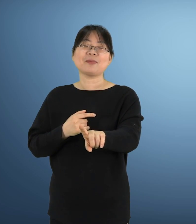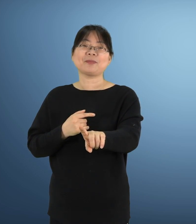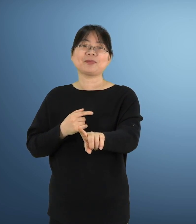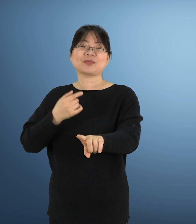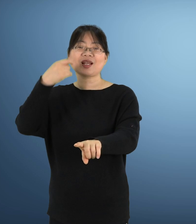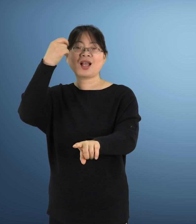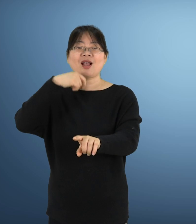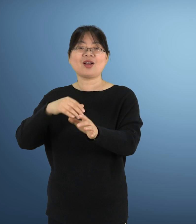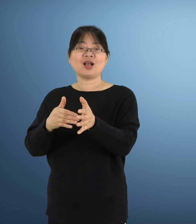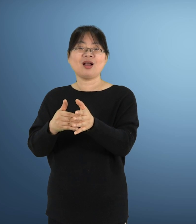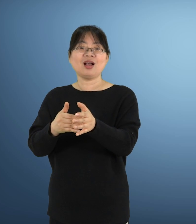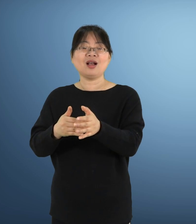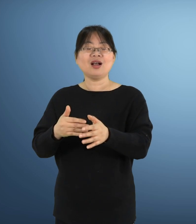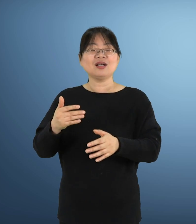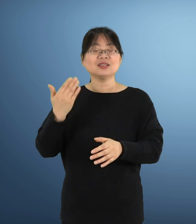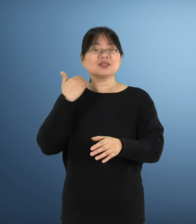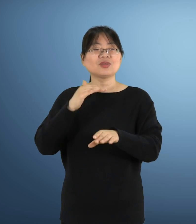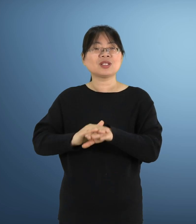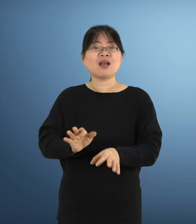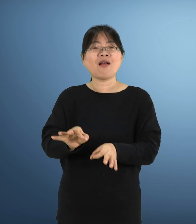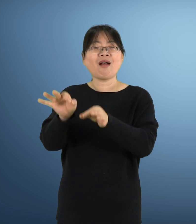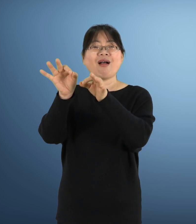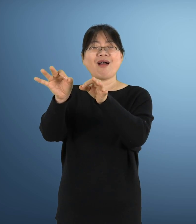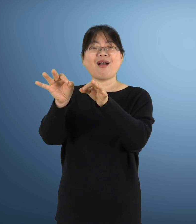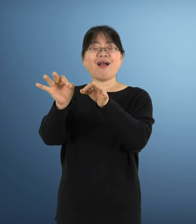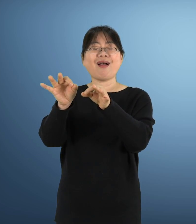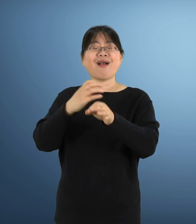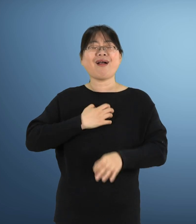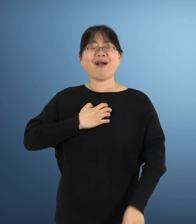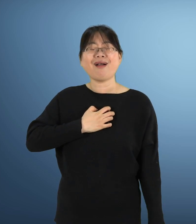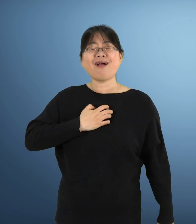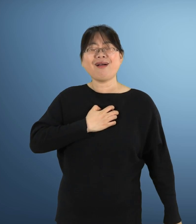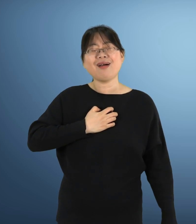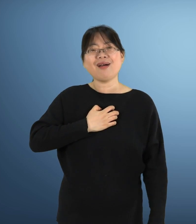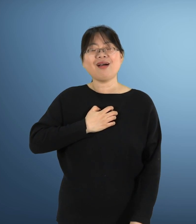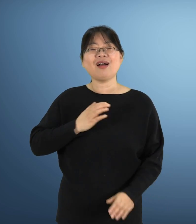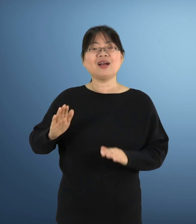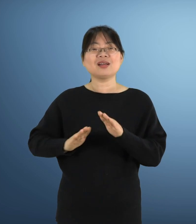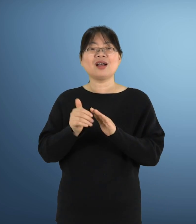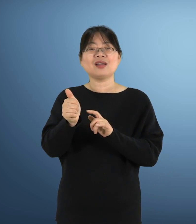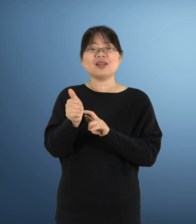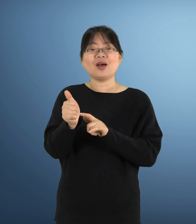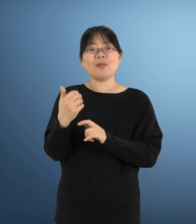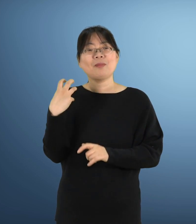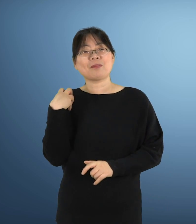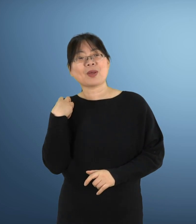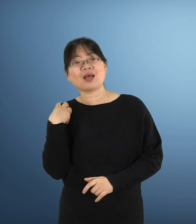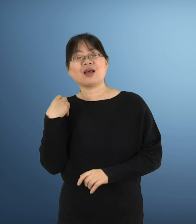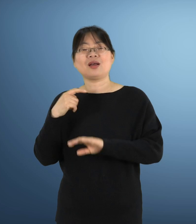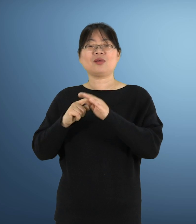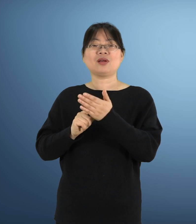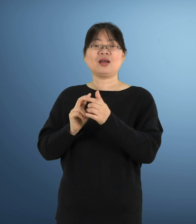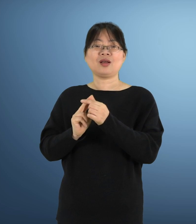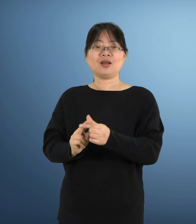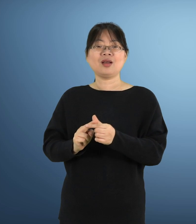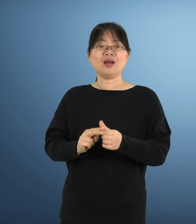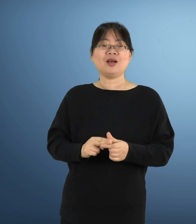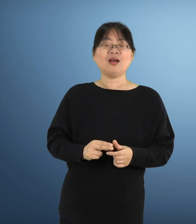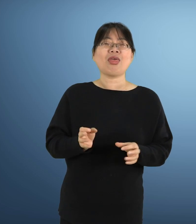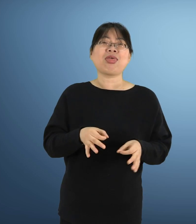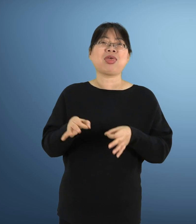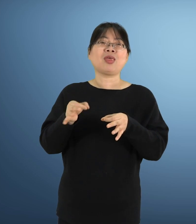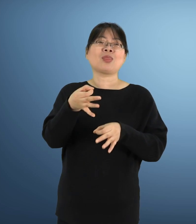상승에 전전긍긍하는 그 가장들의 무거운 마음과 올라간 보증금, 월세